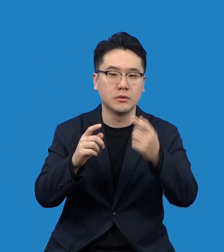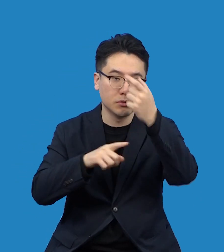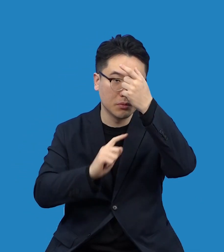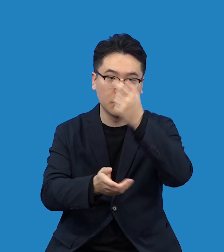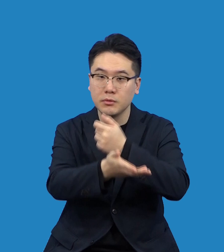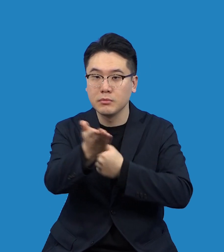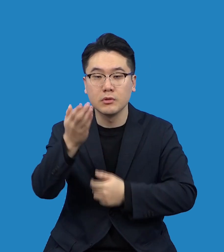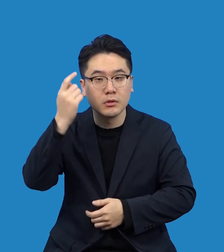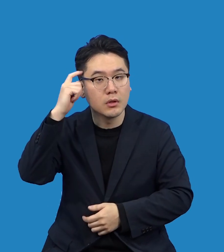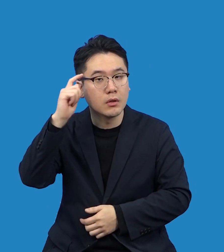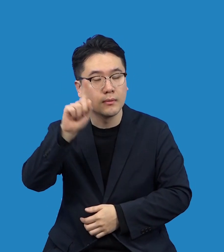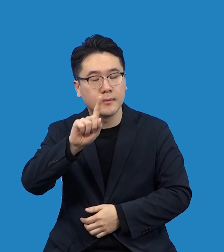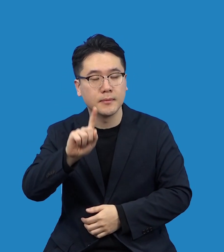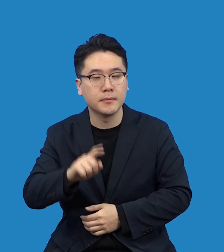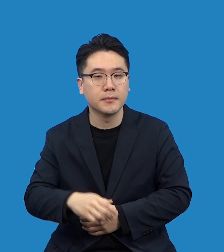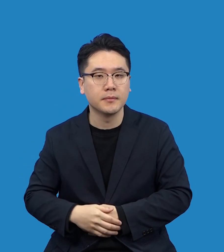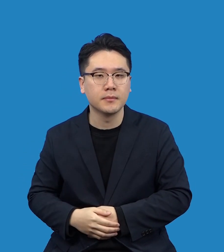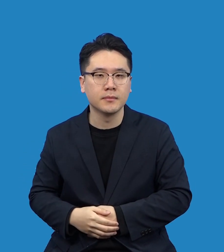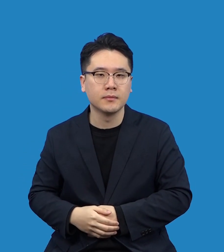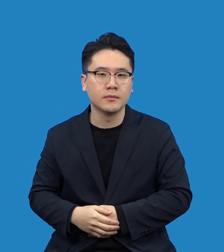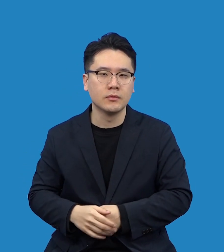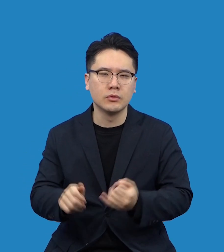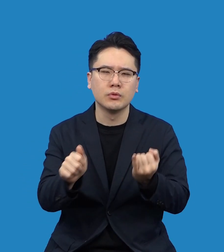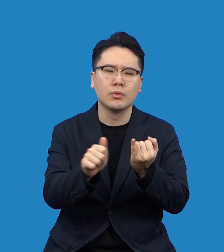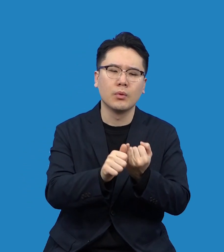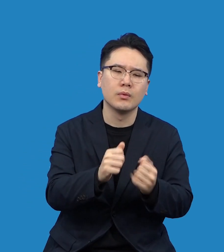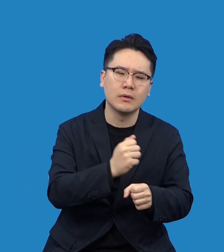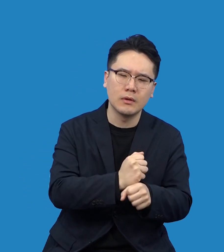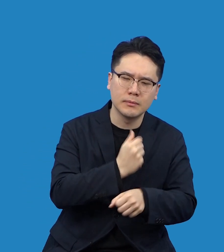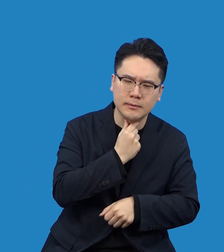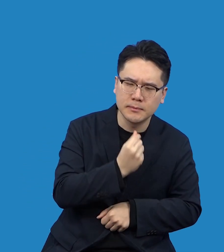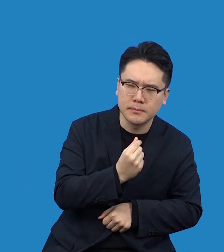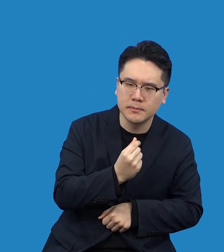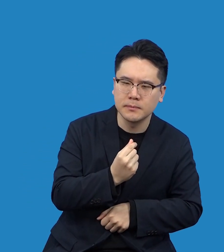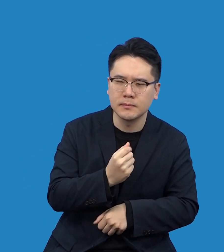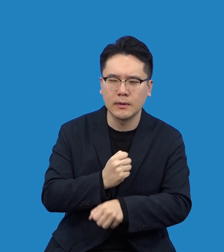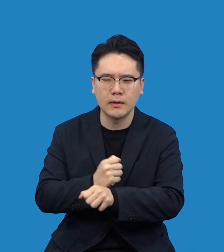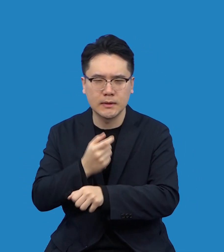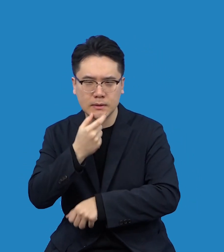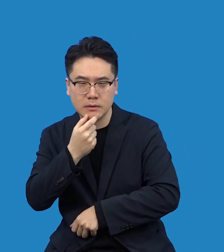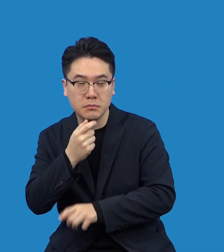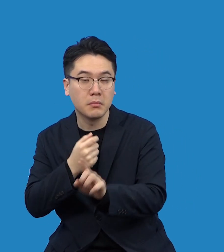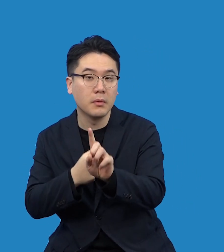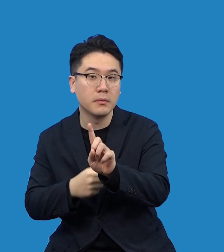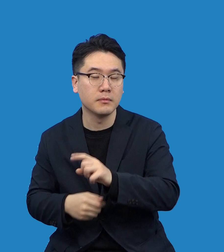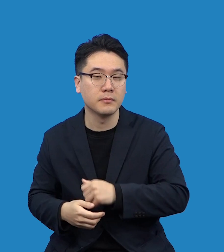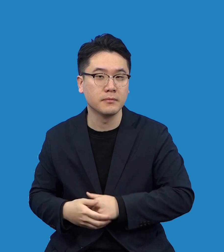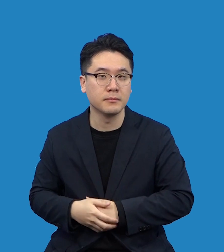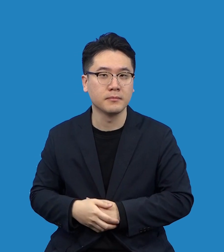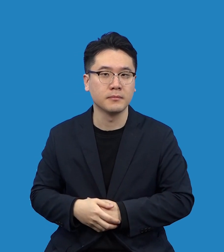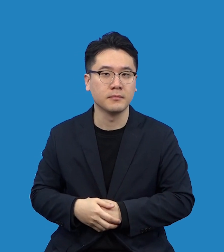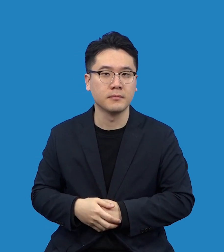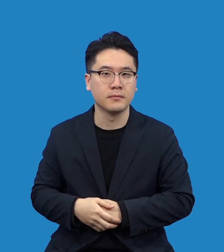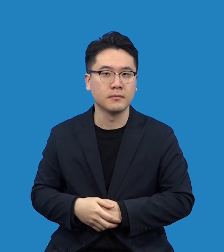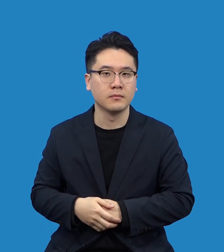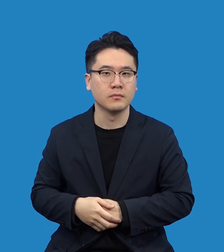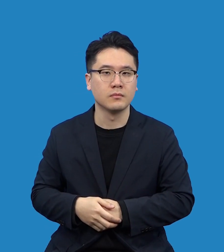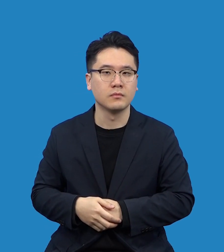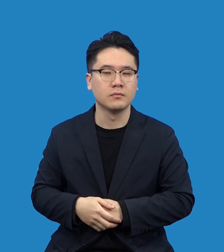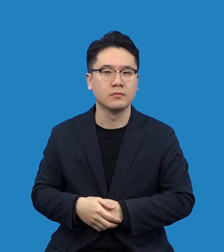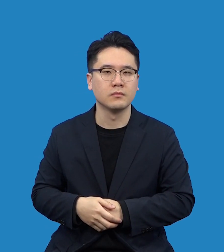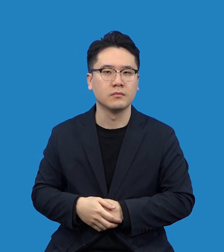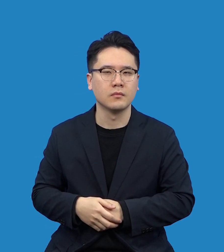어떻습니까? 결혼하려고 하십니까? 하지 않으려고 하십니까? 사실 이런 질문 자체가